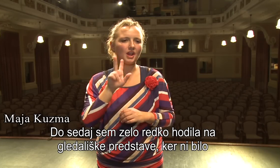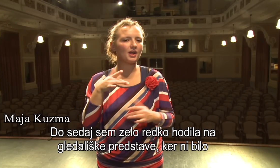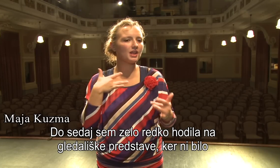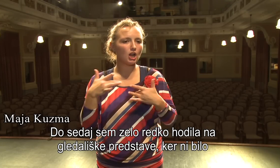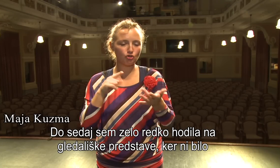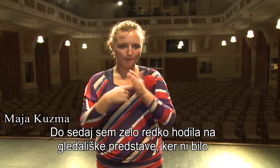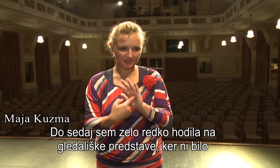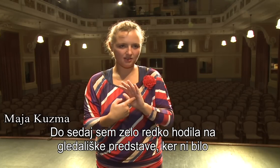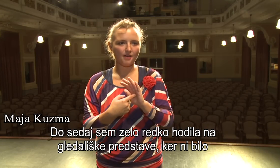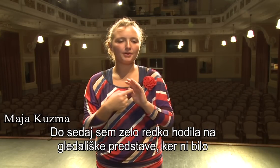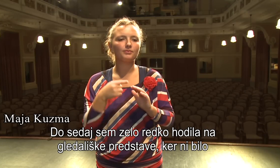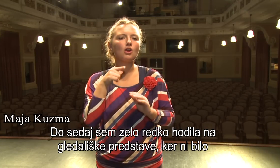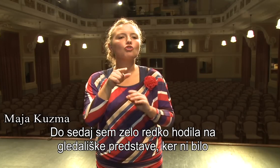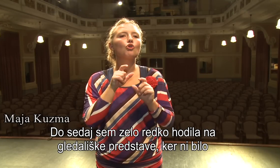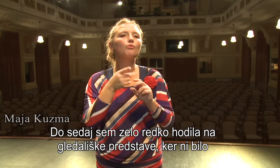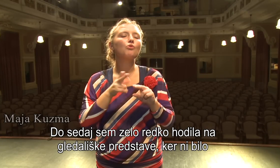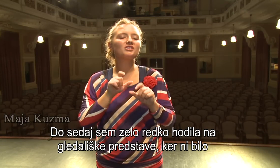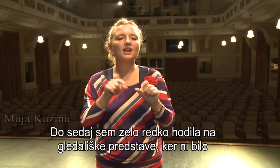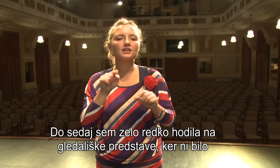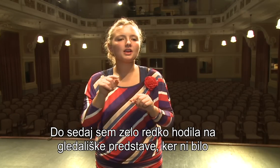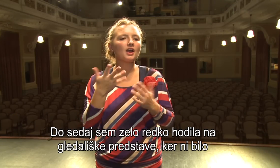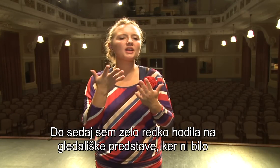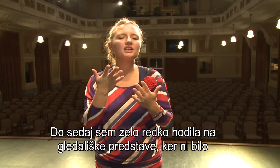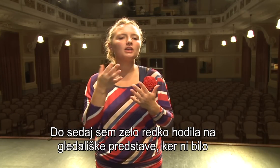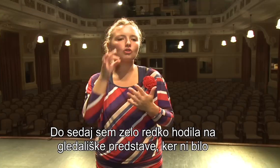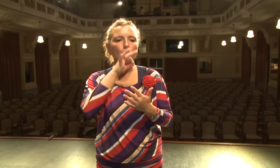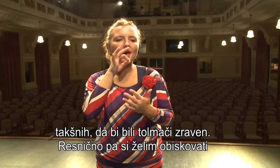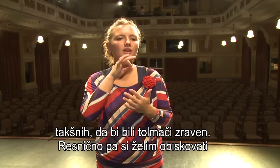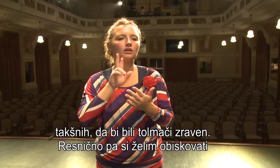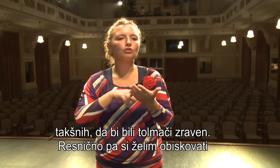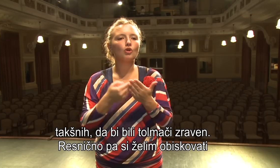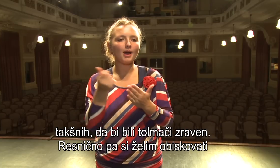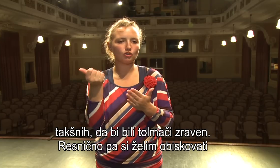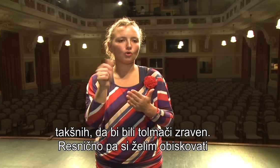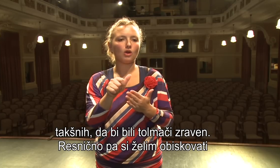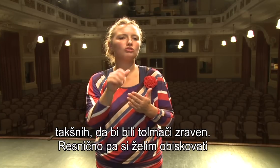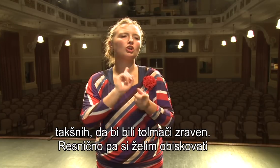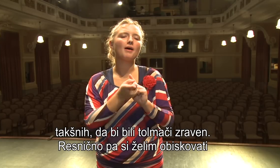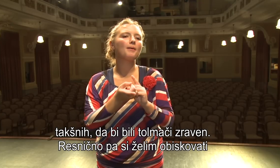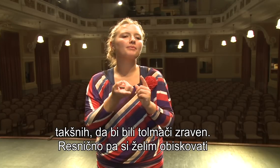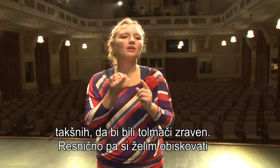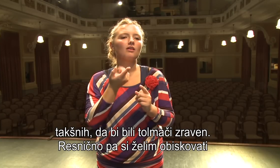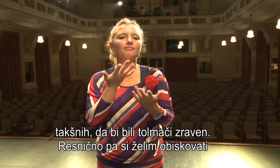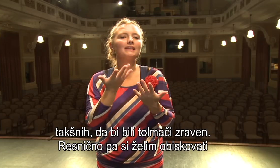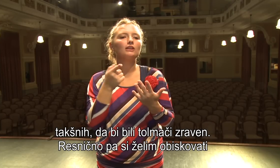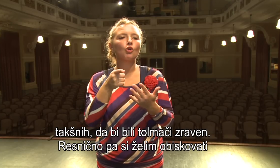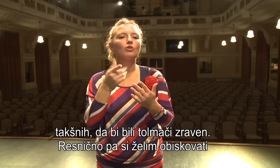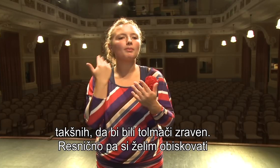Na gledališke predstave. To bolj zaradi tega, ker ni nobenih tolmačev, oziroma ni tako, da bi